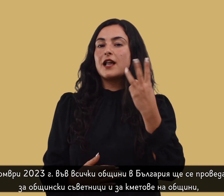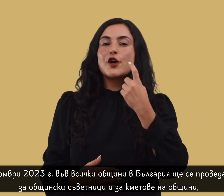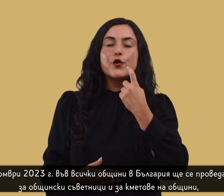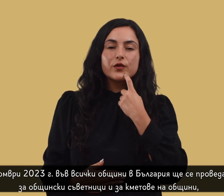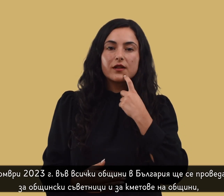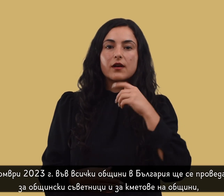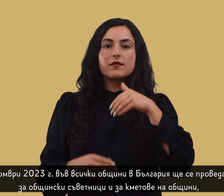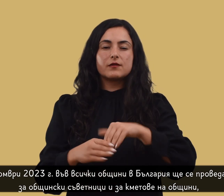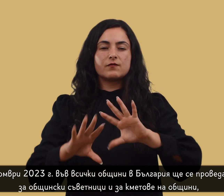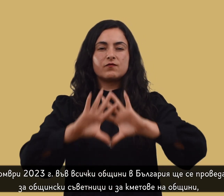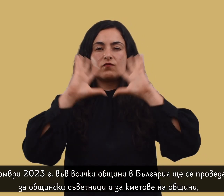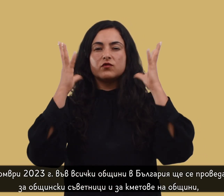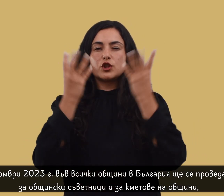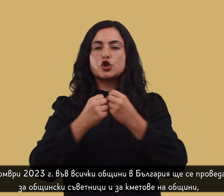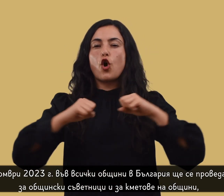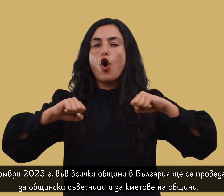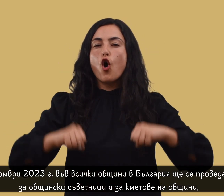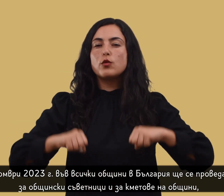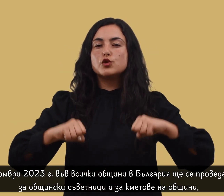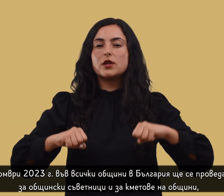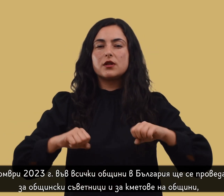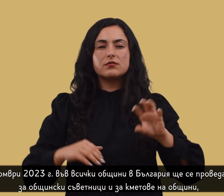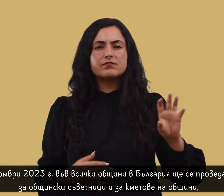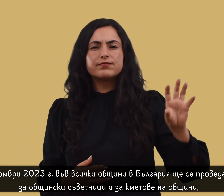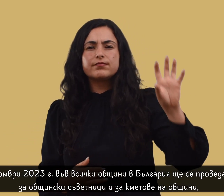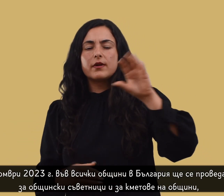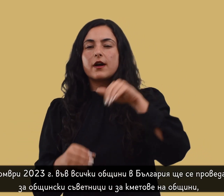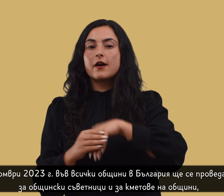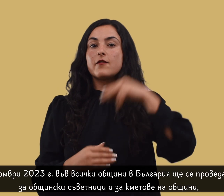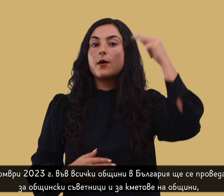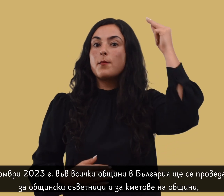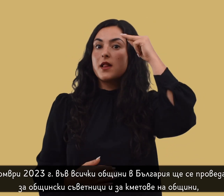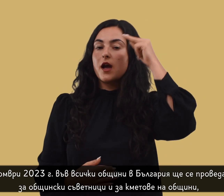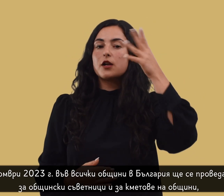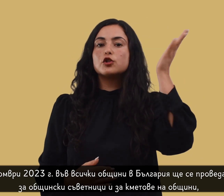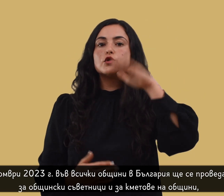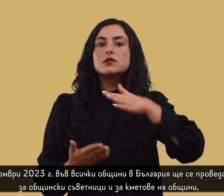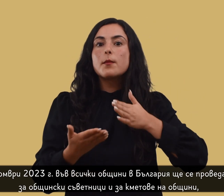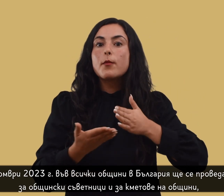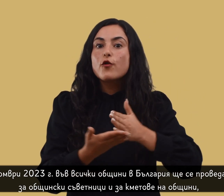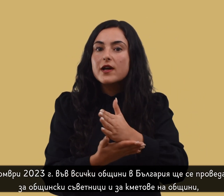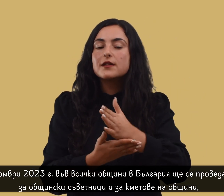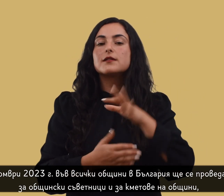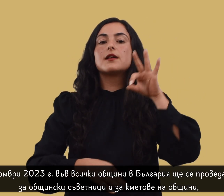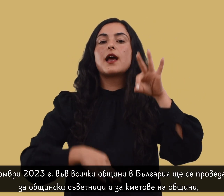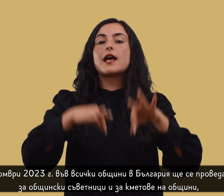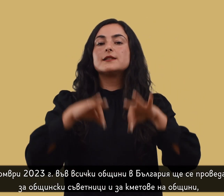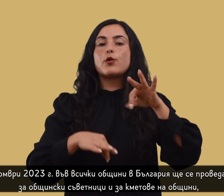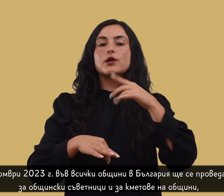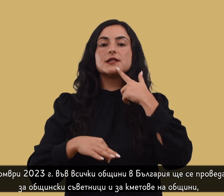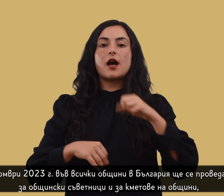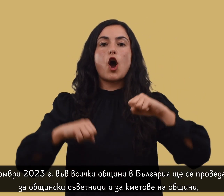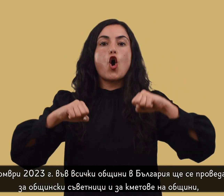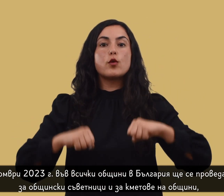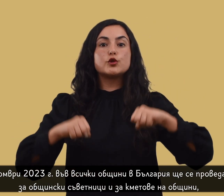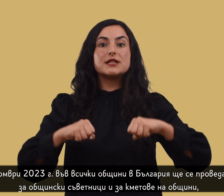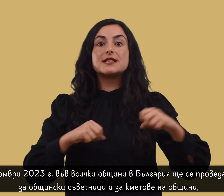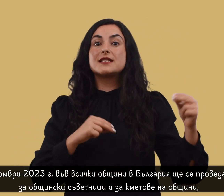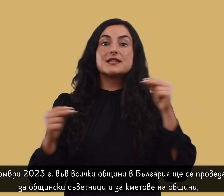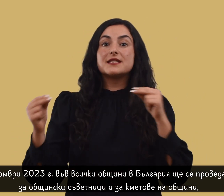2023 година във всички общини в България ще се проведат избори за общински